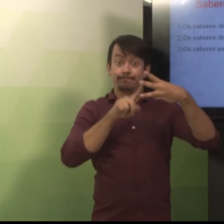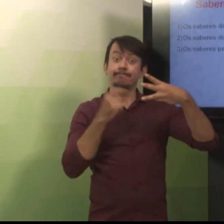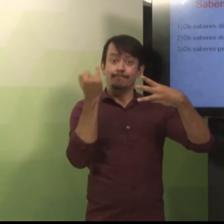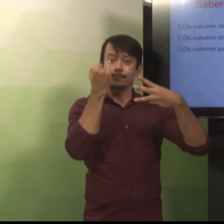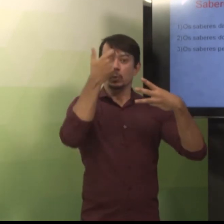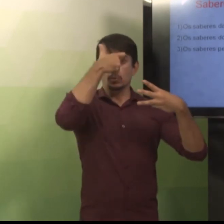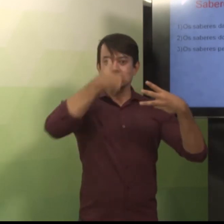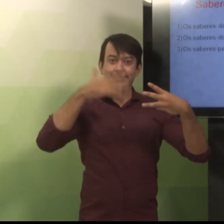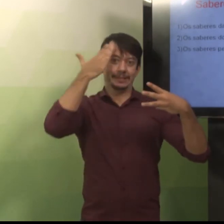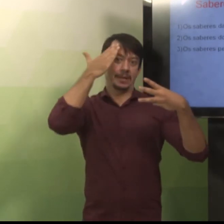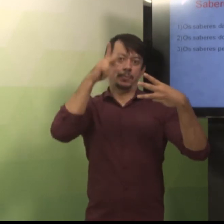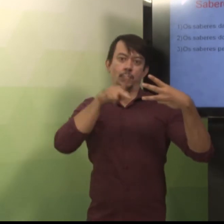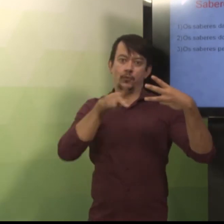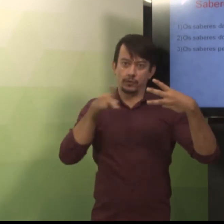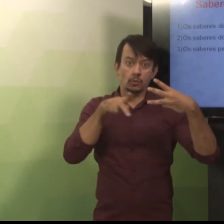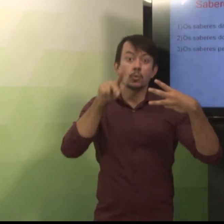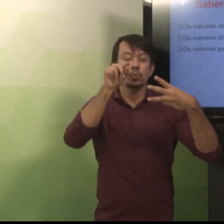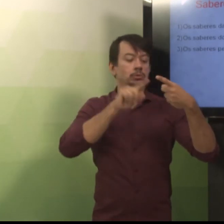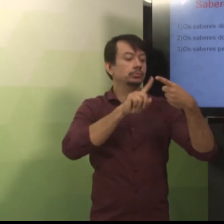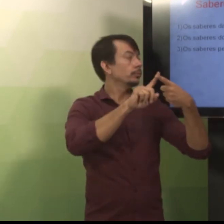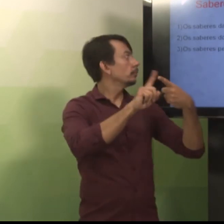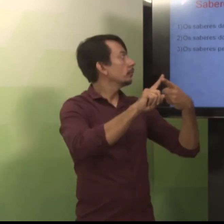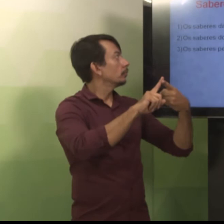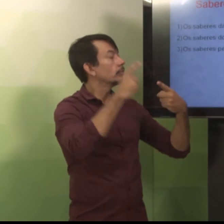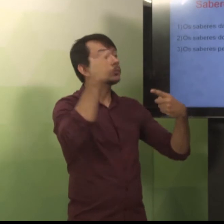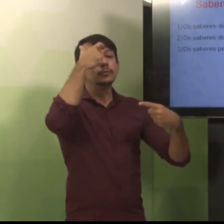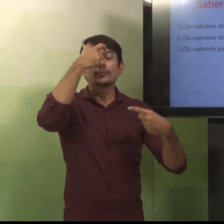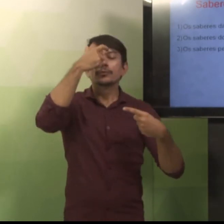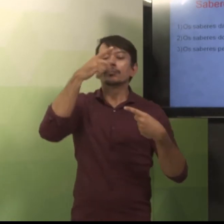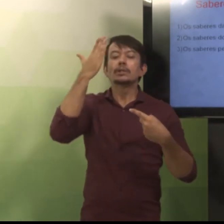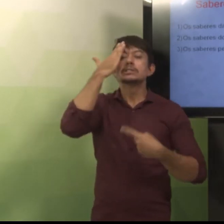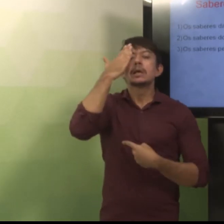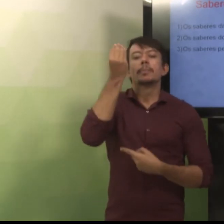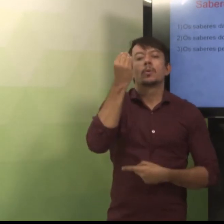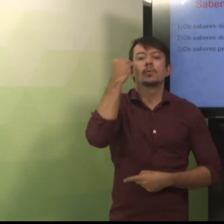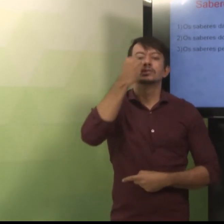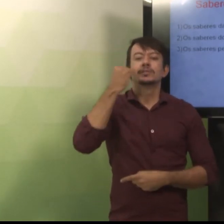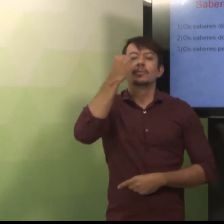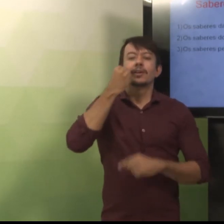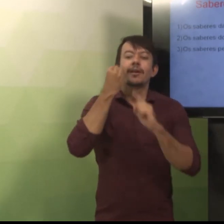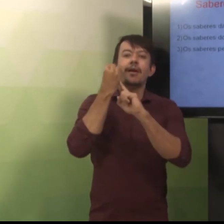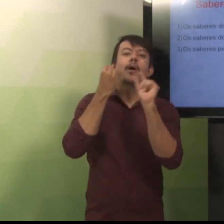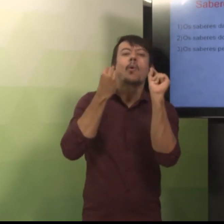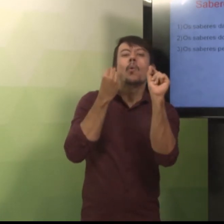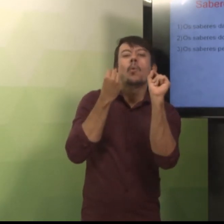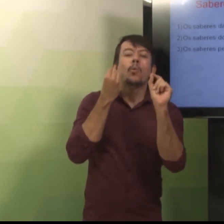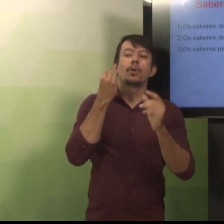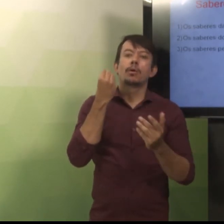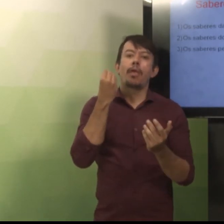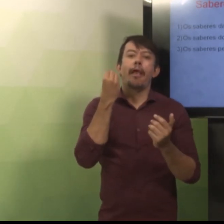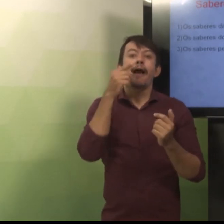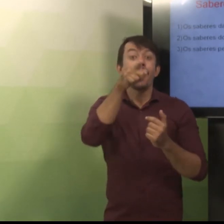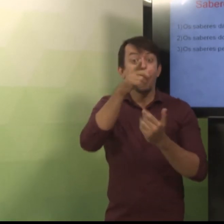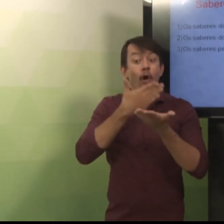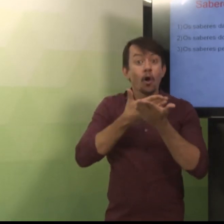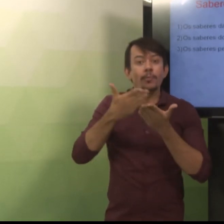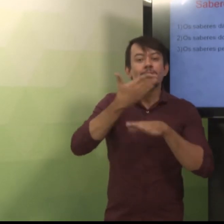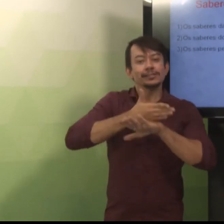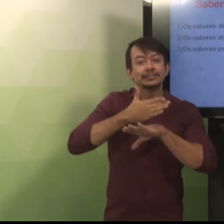pedagógicos. Esses 3 conhecimentos são importantes para o professor. O primeiro, os saberes da experiência.